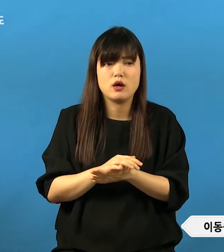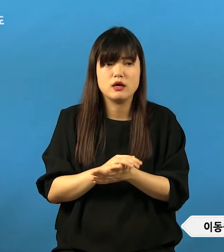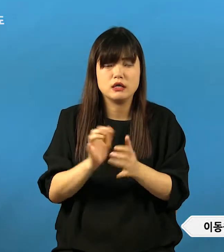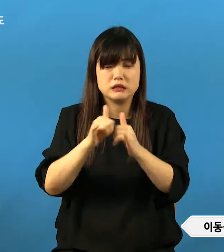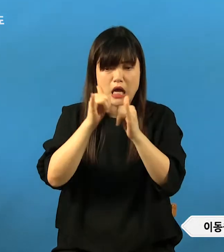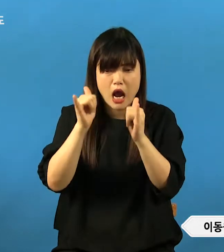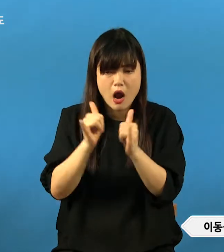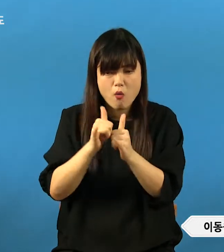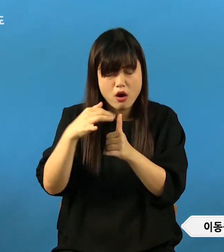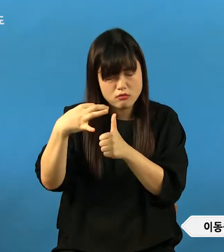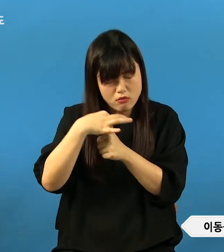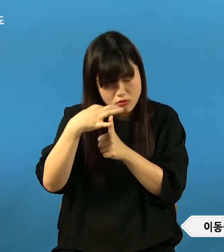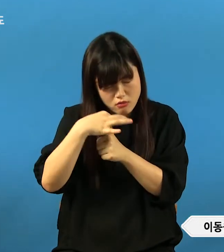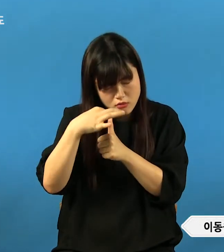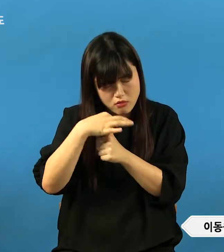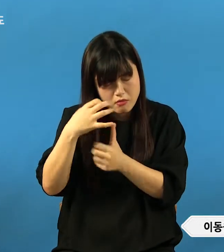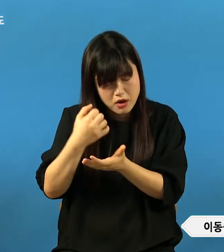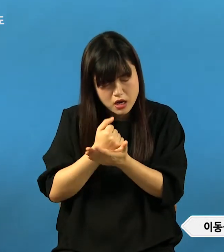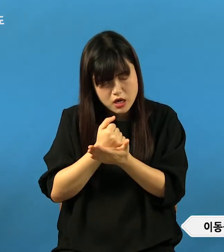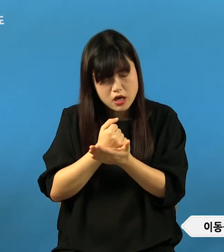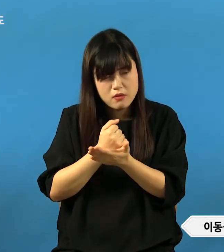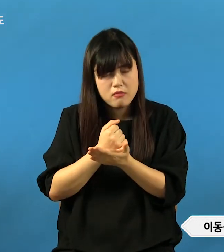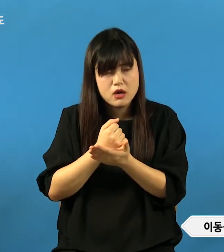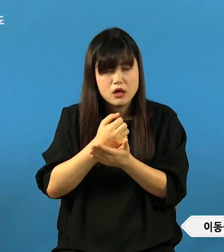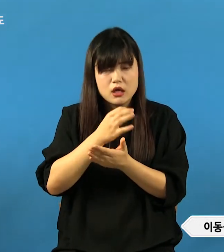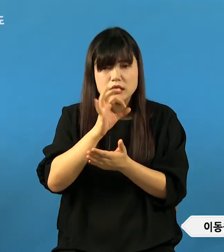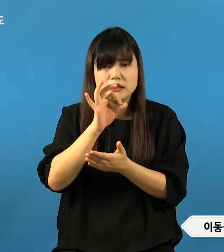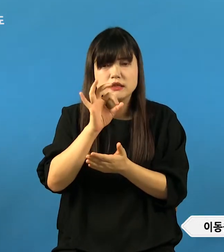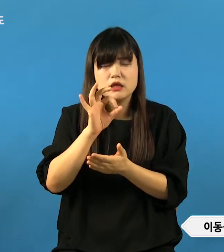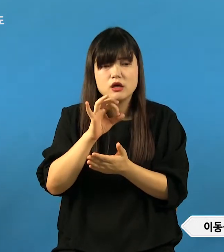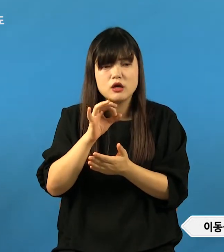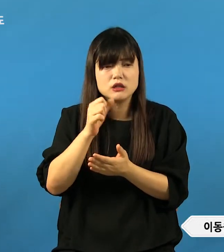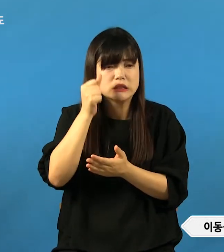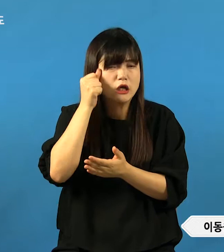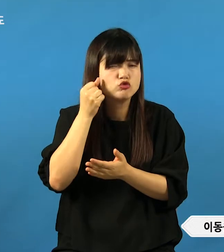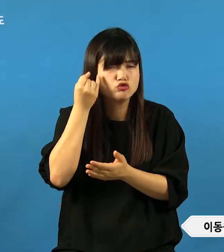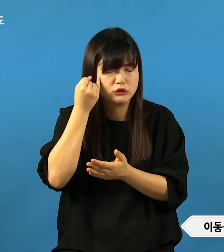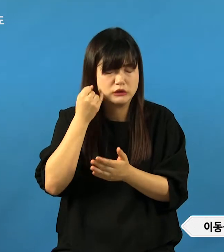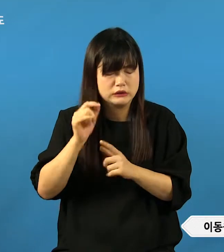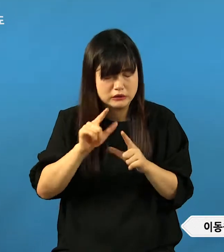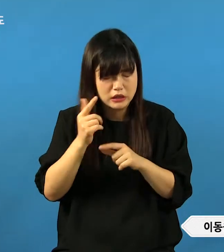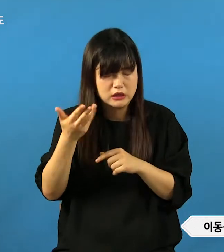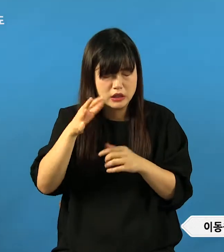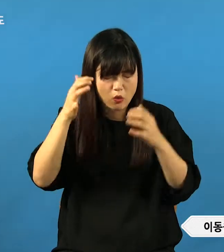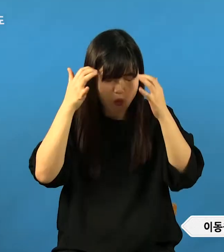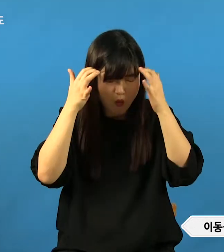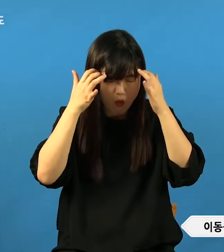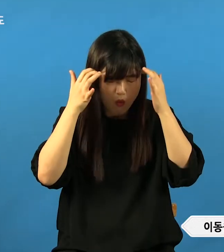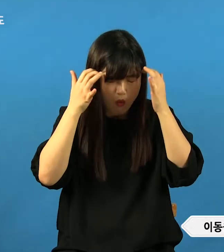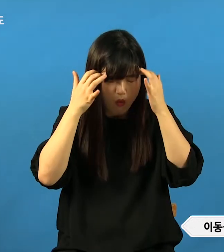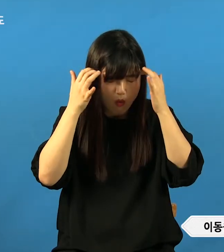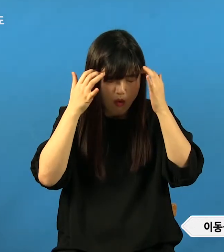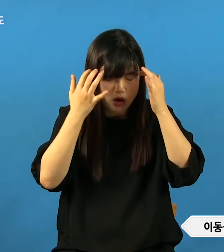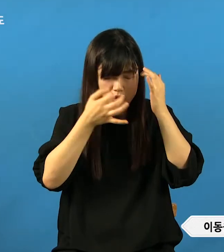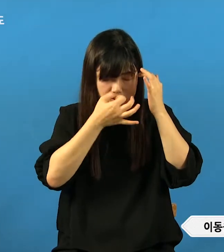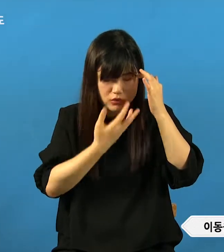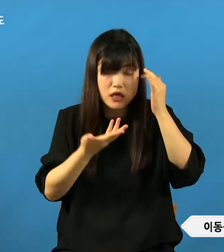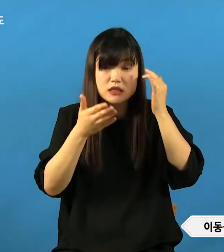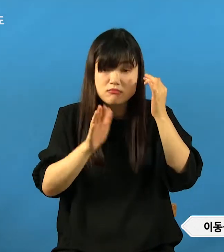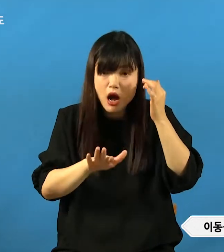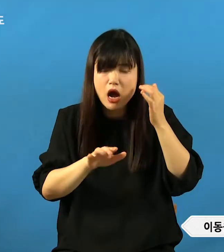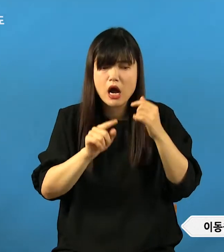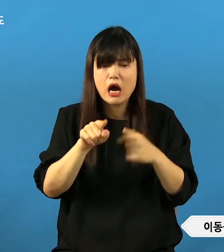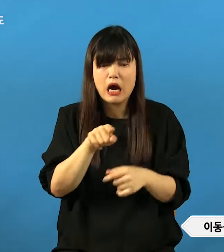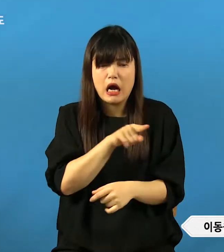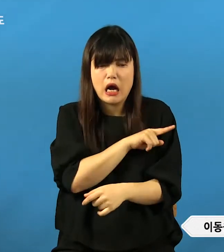연금의 도움을 받으면서 어렵게 티네이저 시절을 지내는데 그 고생이 힘들었던 것이 아니라